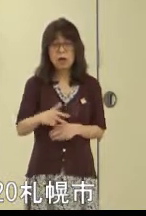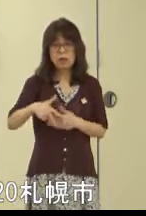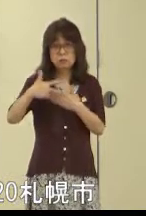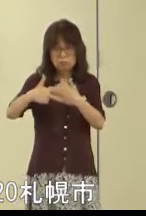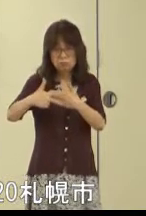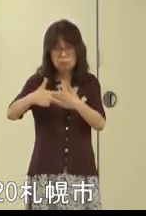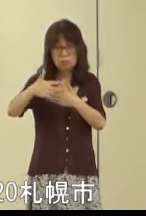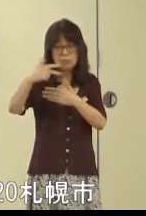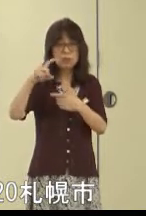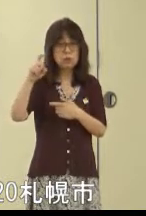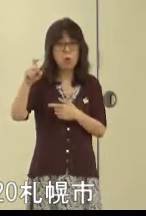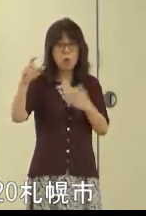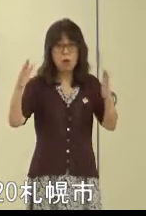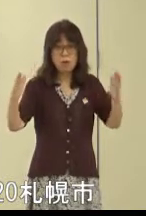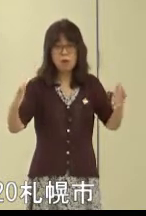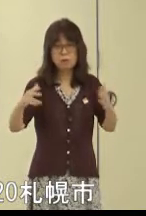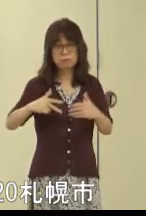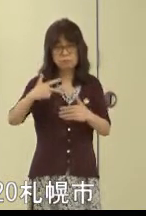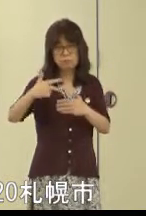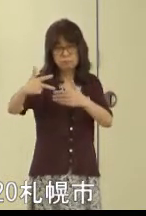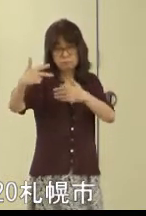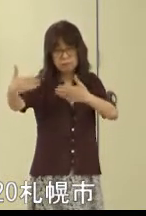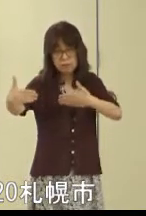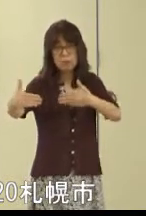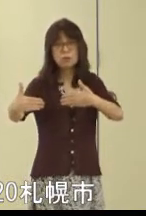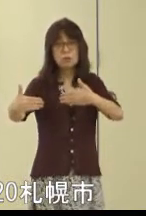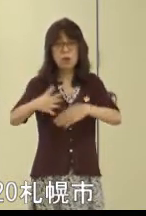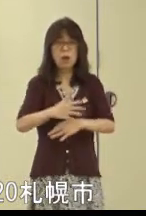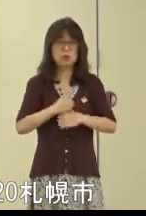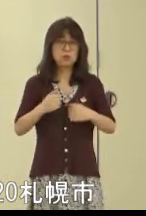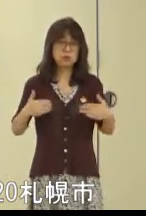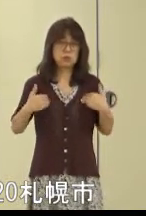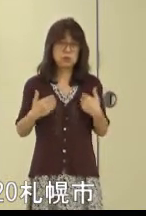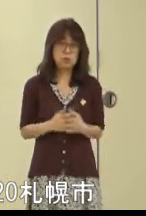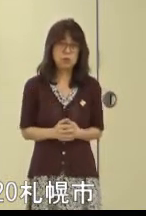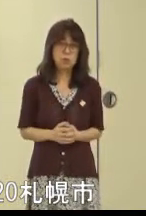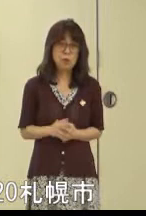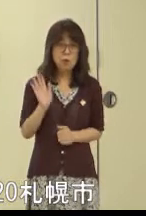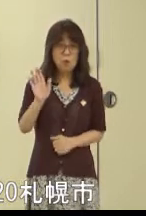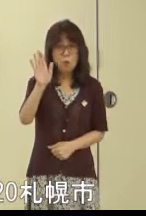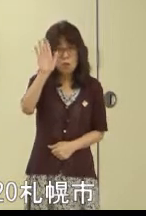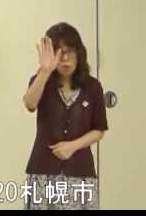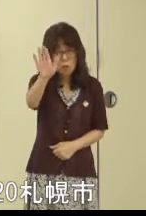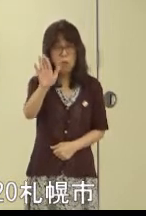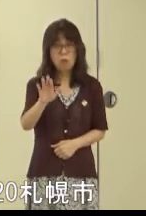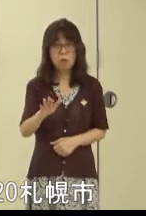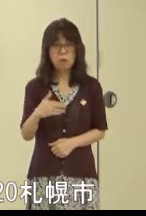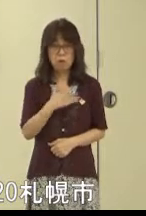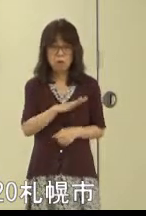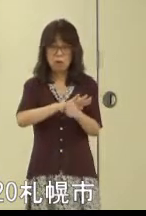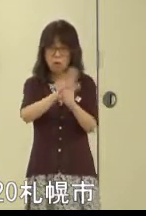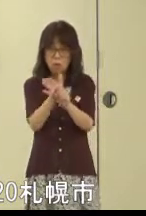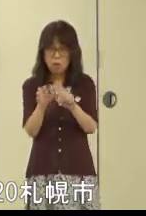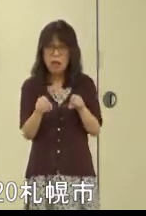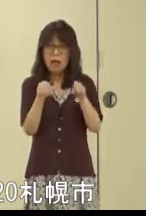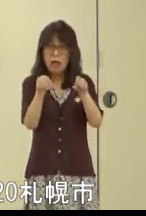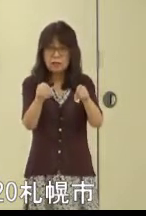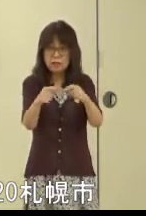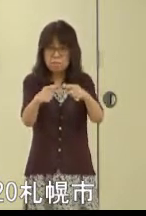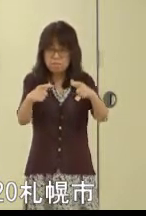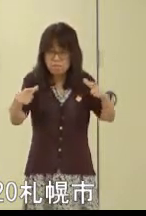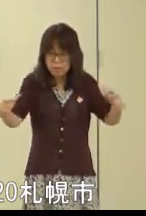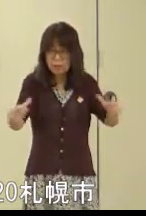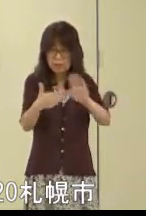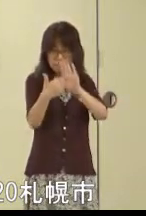していかなければいけないかなというふうに思っておりますが今後感染を拡大をさせないため